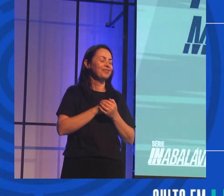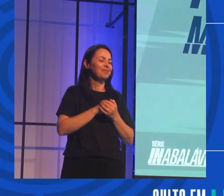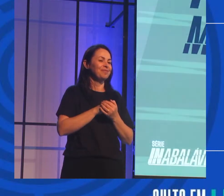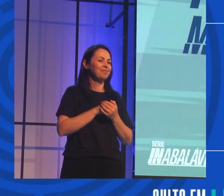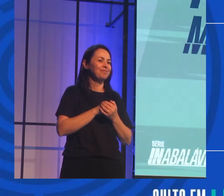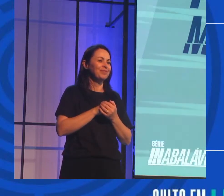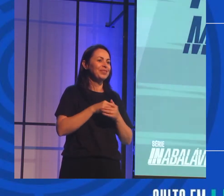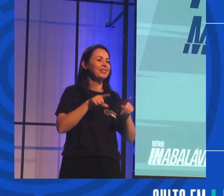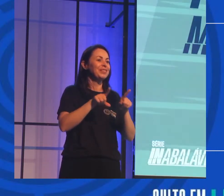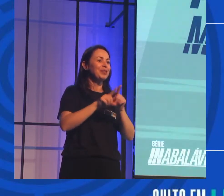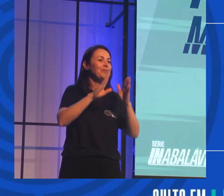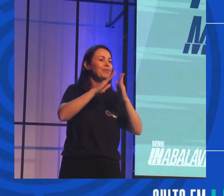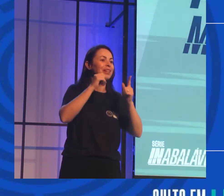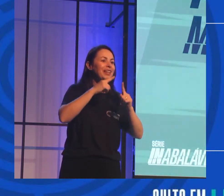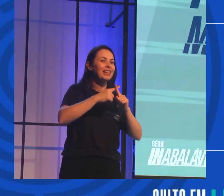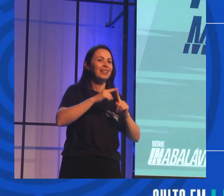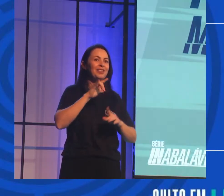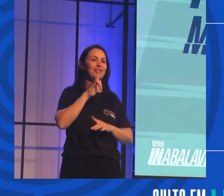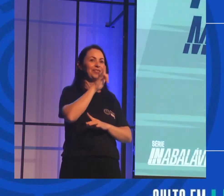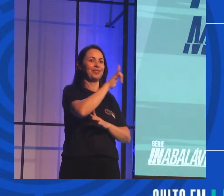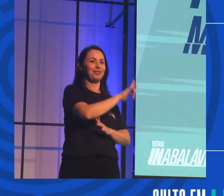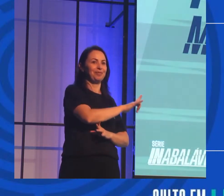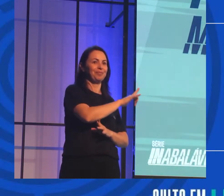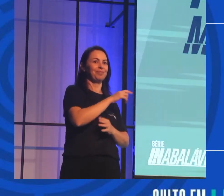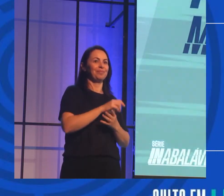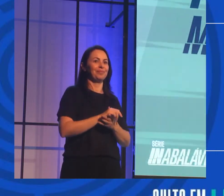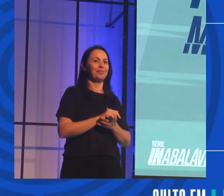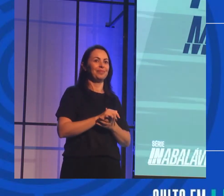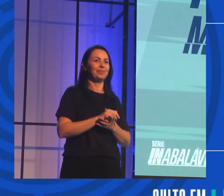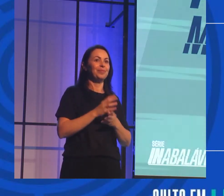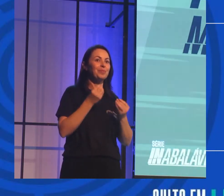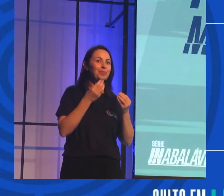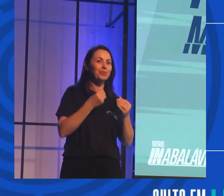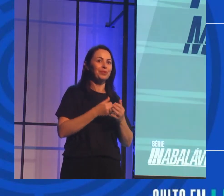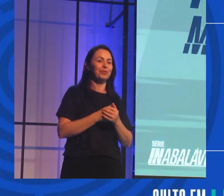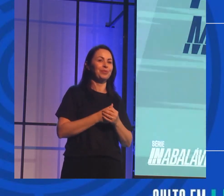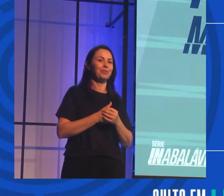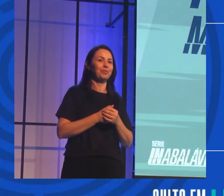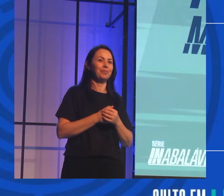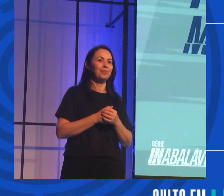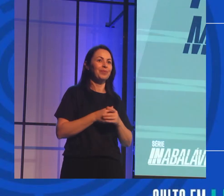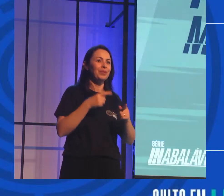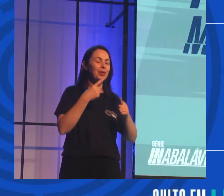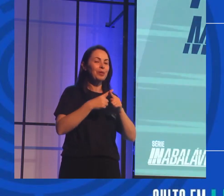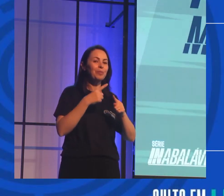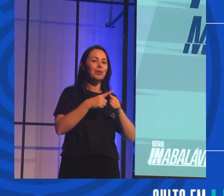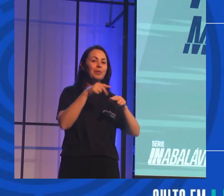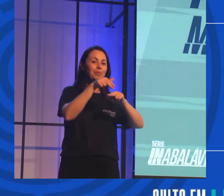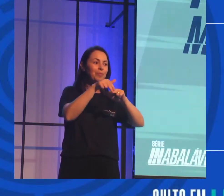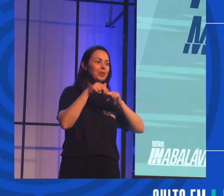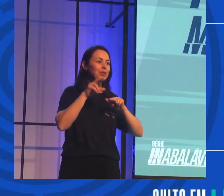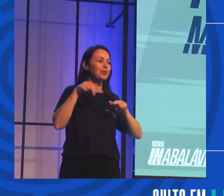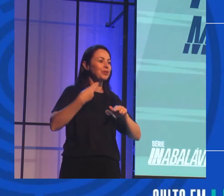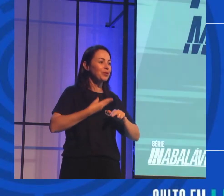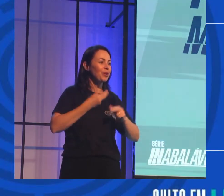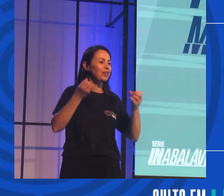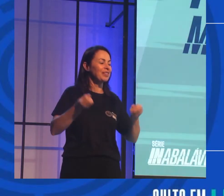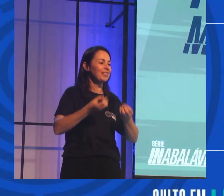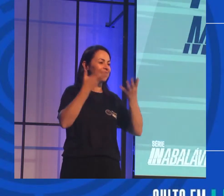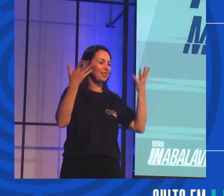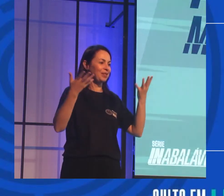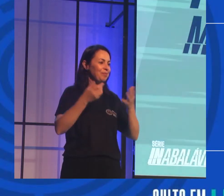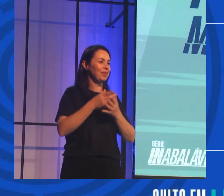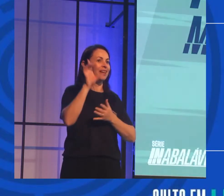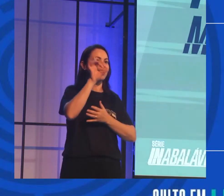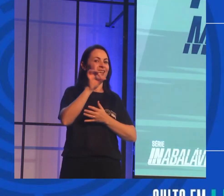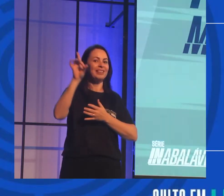a igreja tem te amado muito mesmo, e por isso nós vamos celebrar a Deus